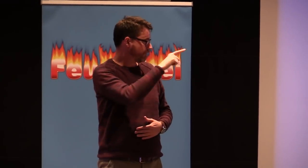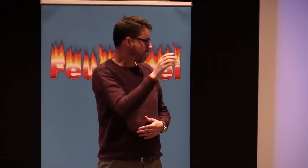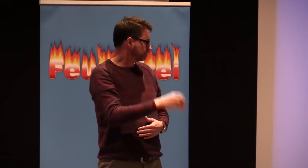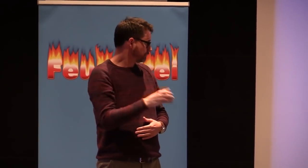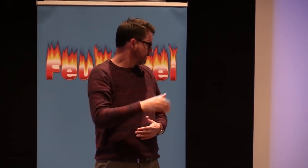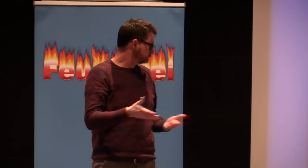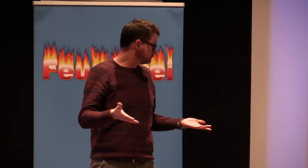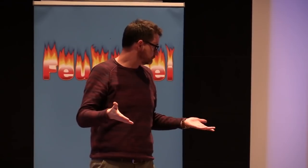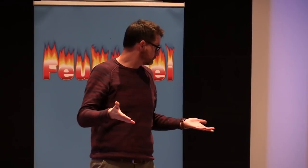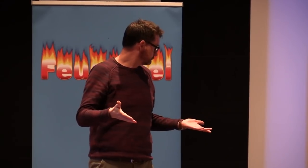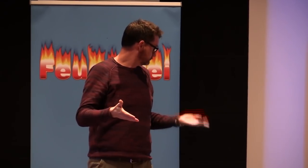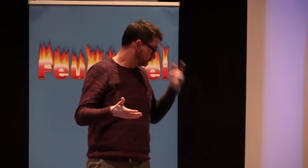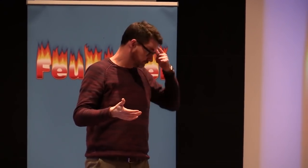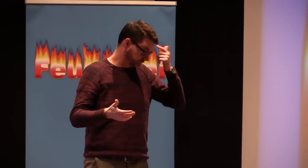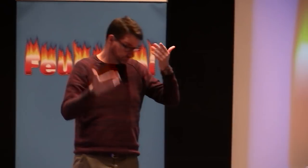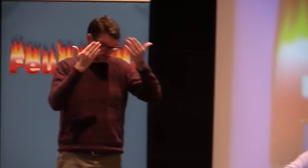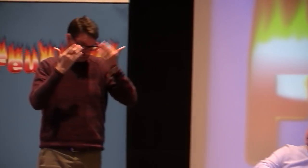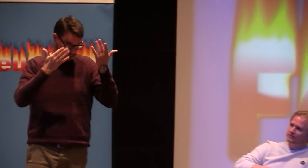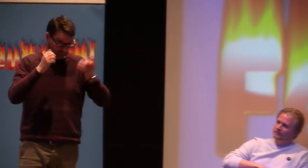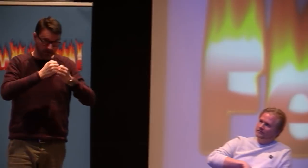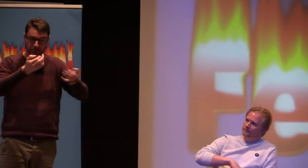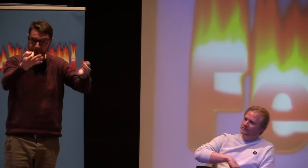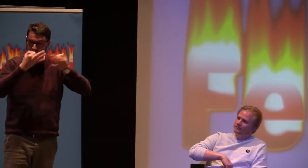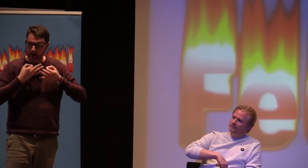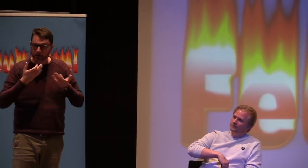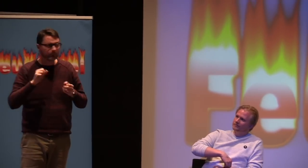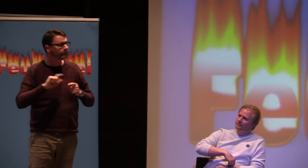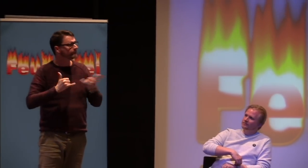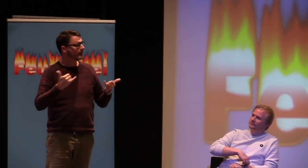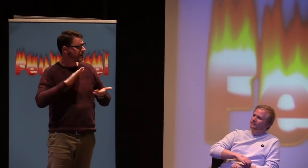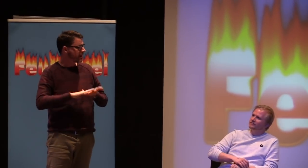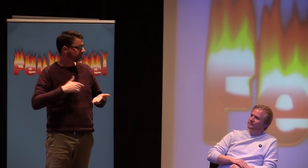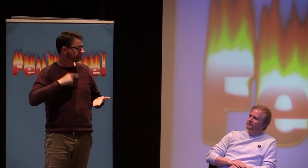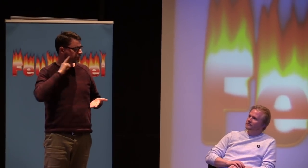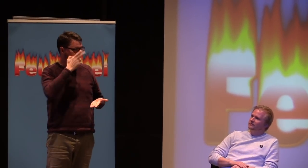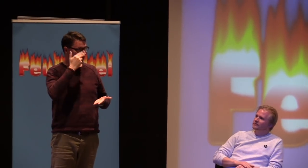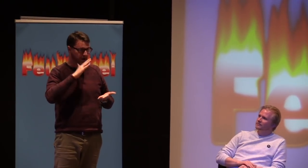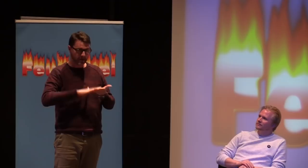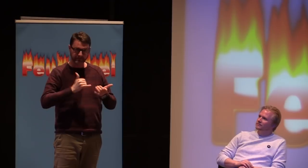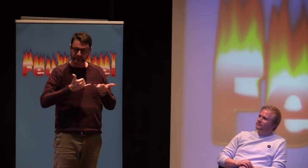zwei Stellen, glaube ich, sind es, und die Gesellschaft der Taubblinden hat 12 angestellte hauptamtliche Personen.